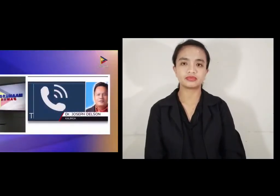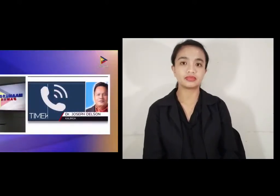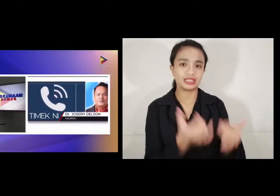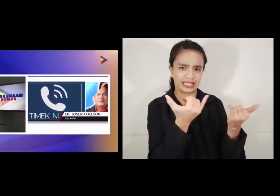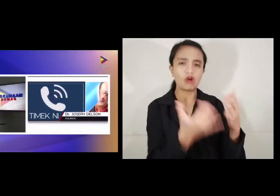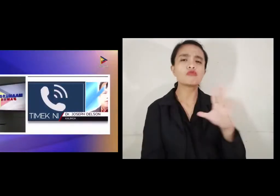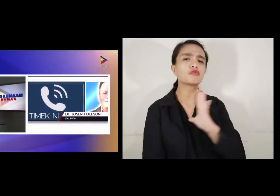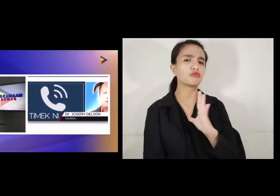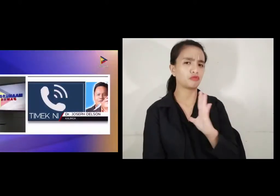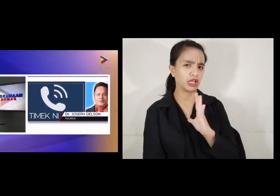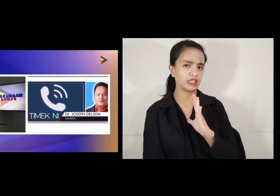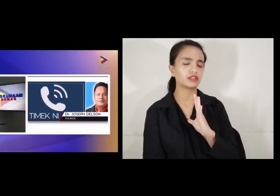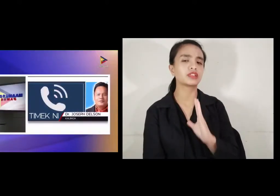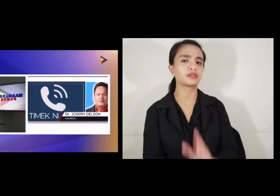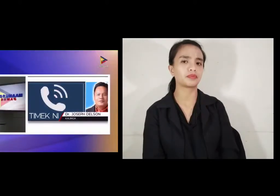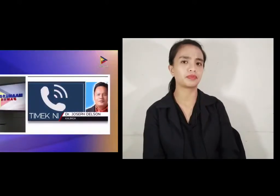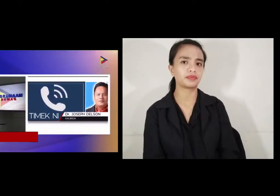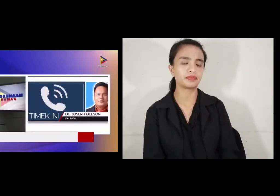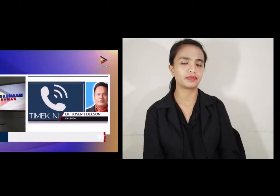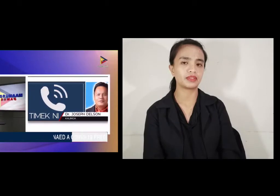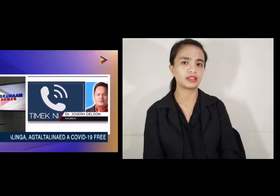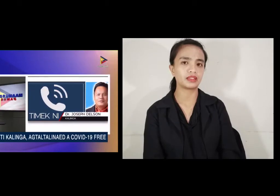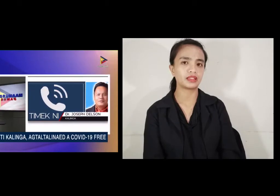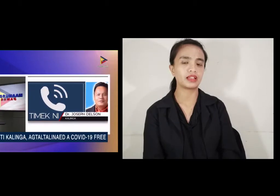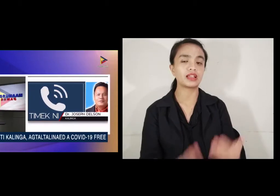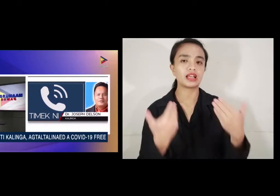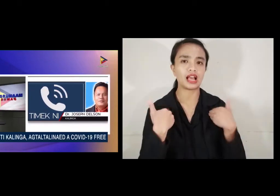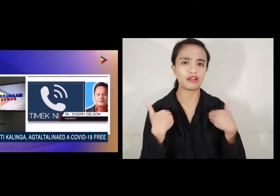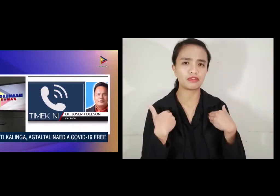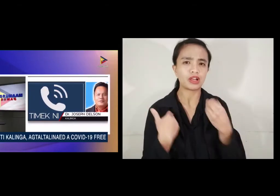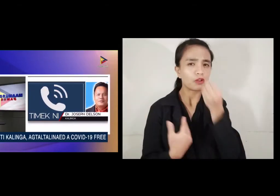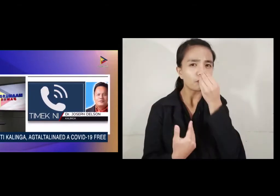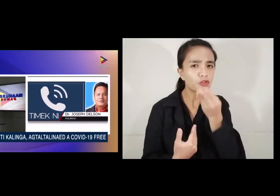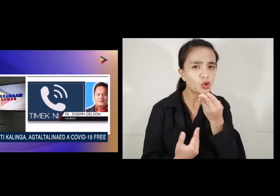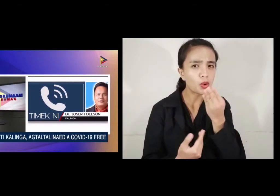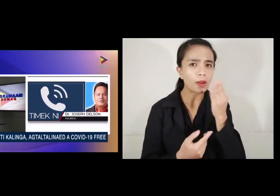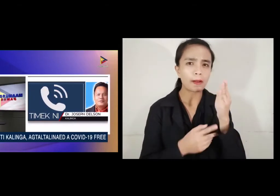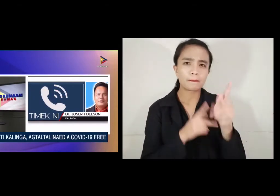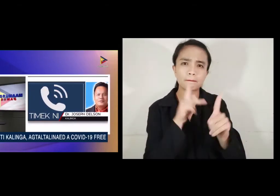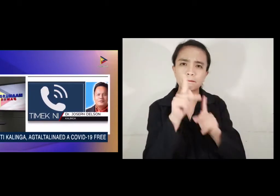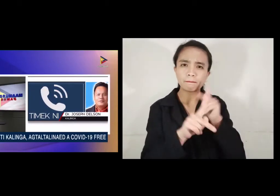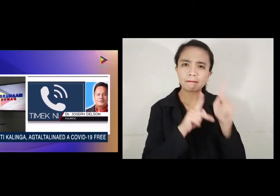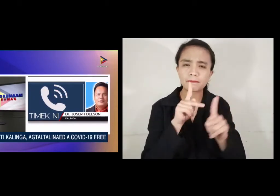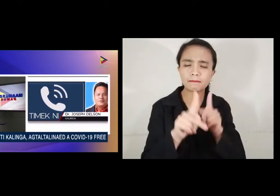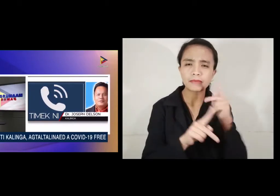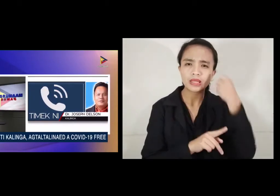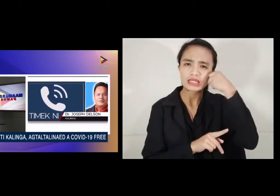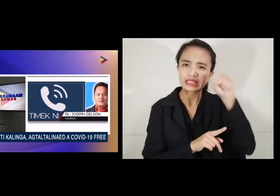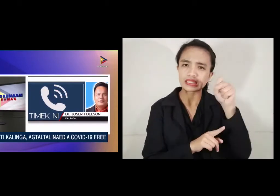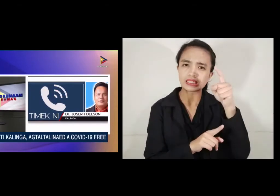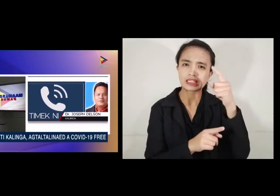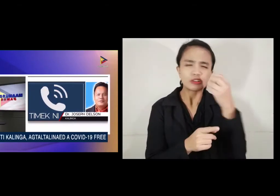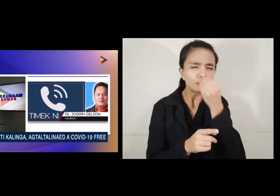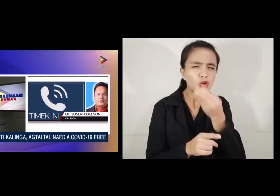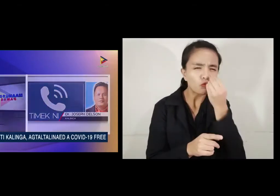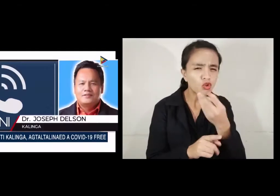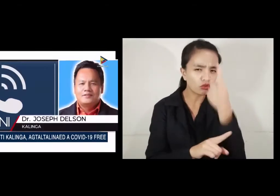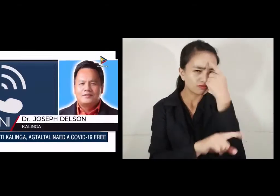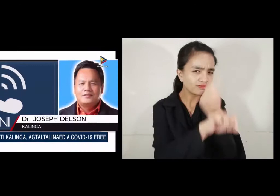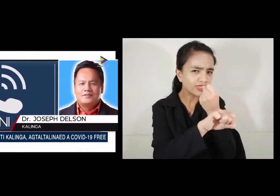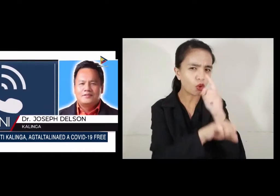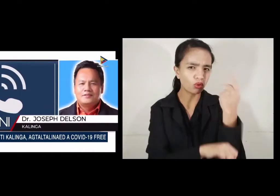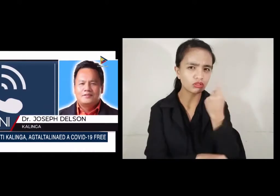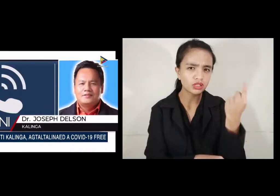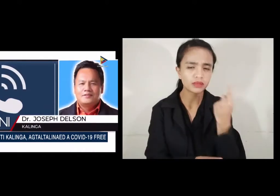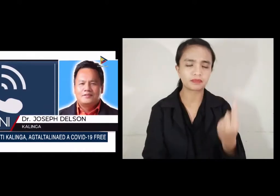So far, okay naman. While there are a very few people na medyo matitigas ng ulo, very few only, pero